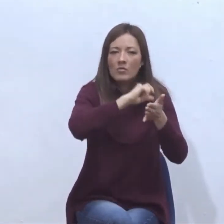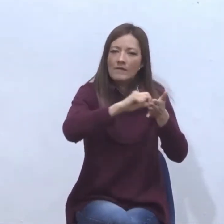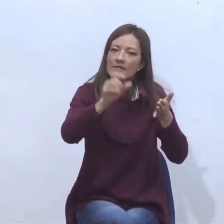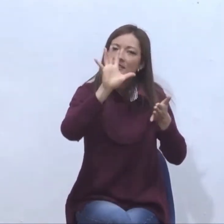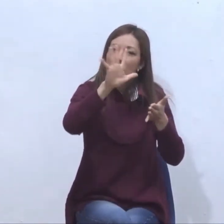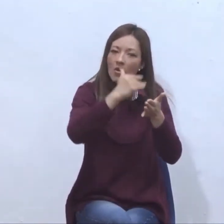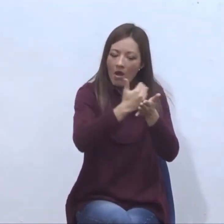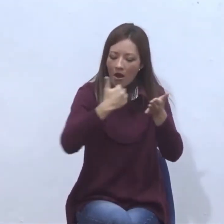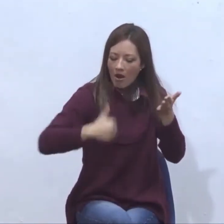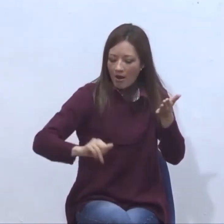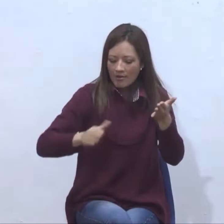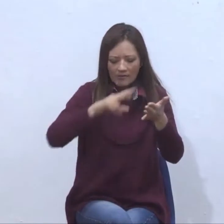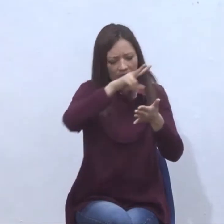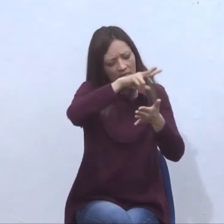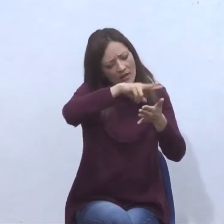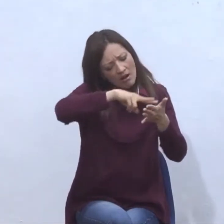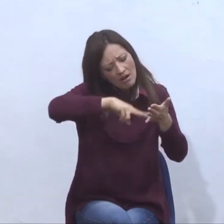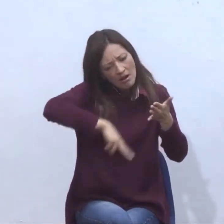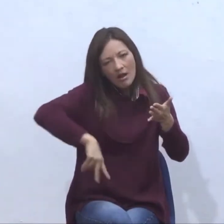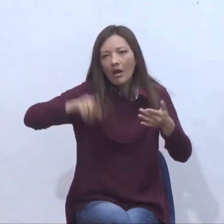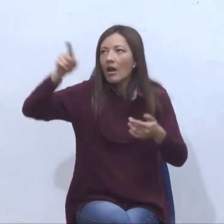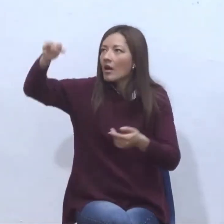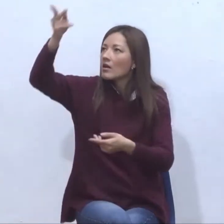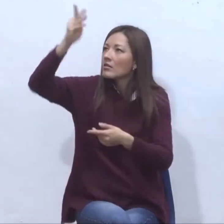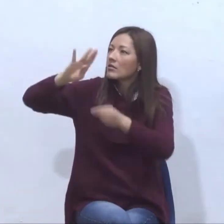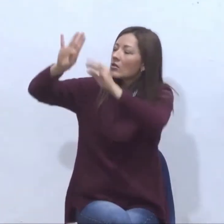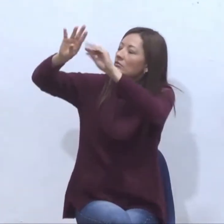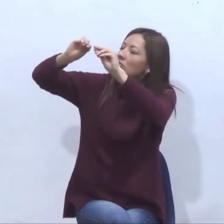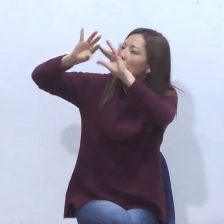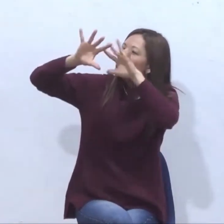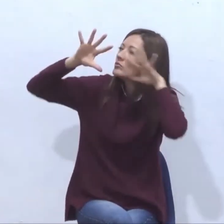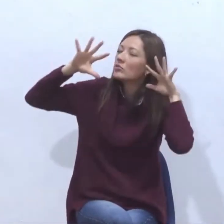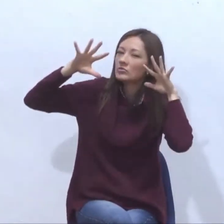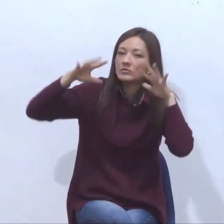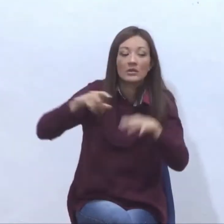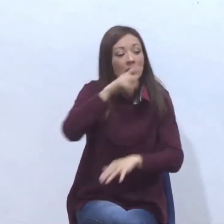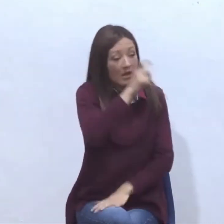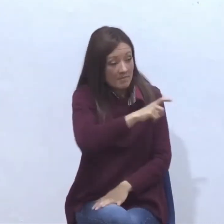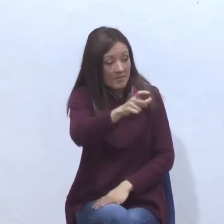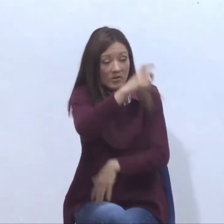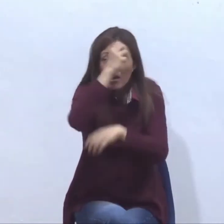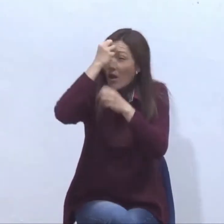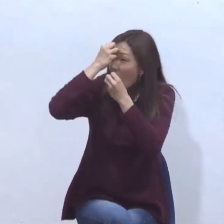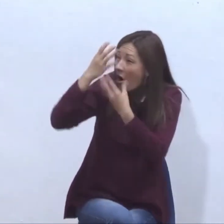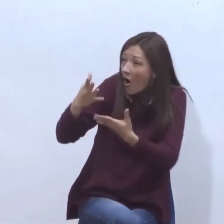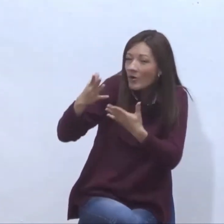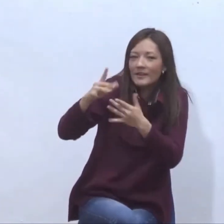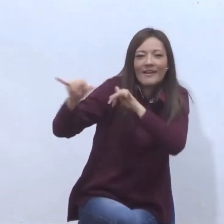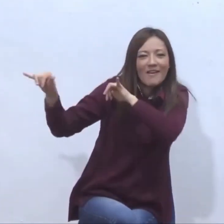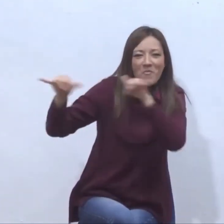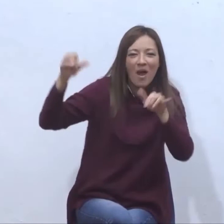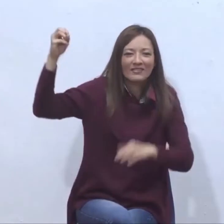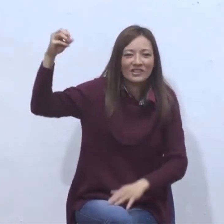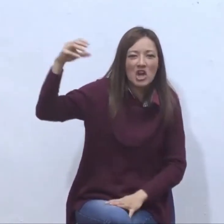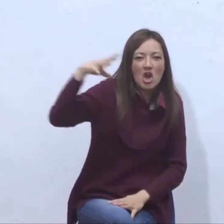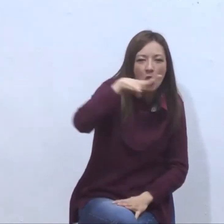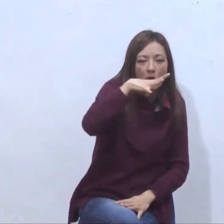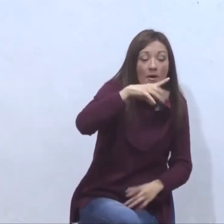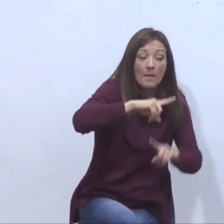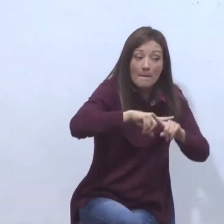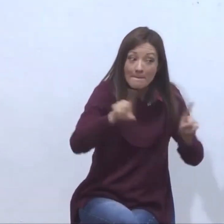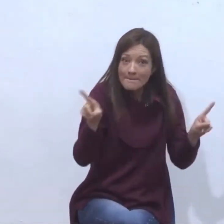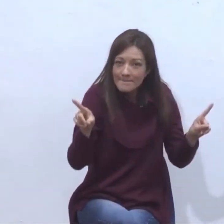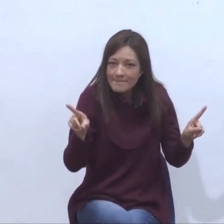versículo 5 al 10. Y dice: Dios es luz, y los que dicen que le obedecen están en luz, pero